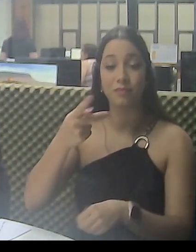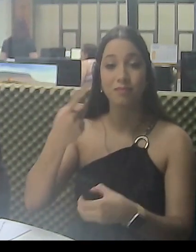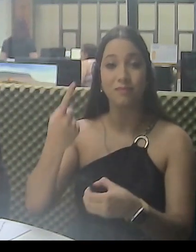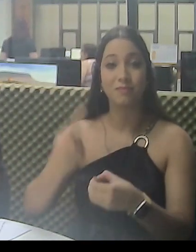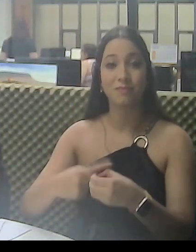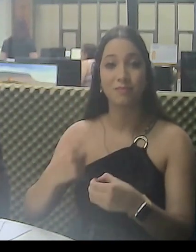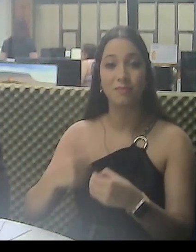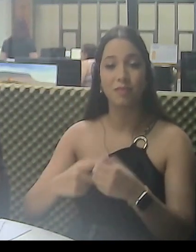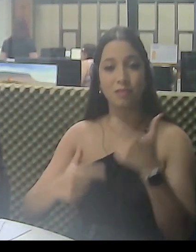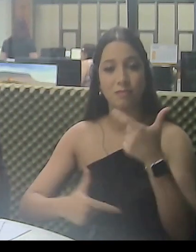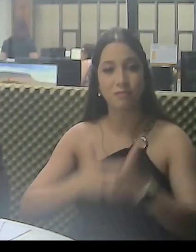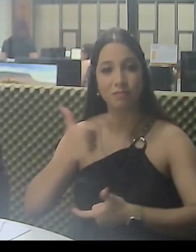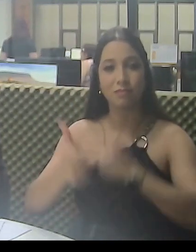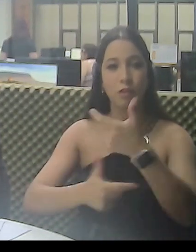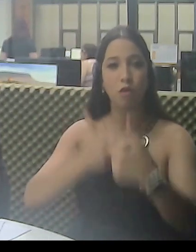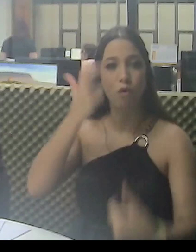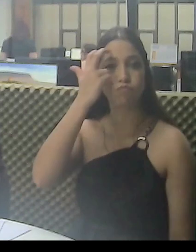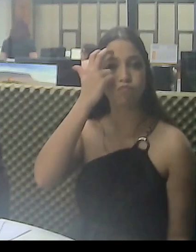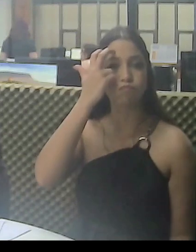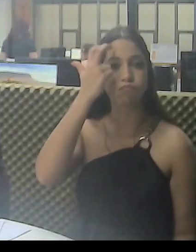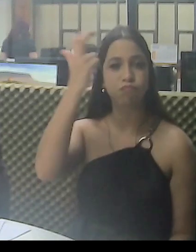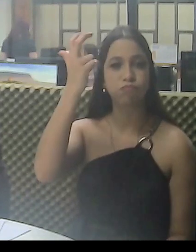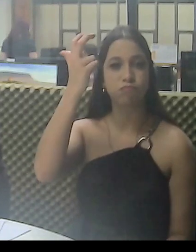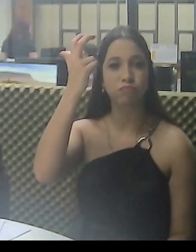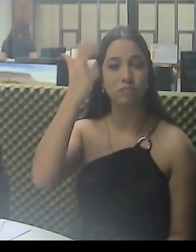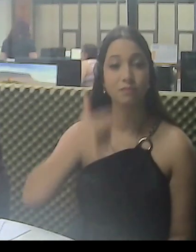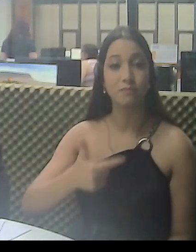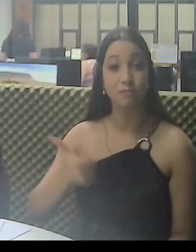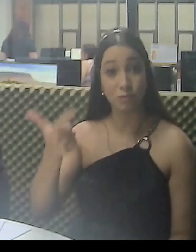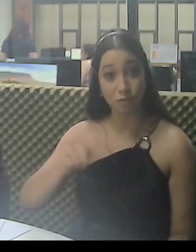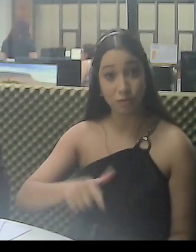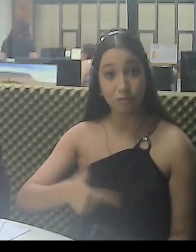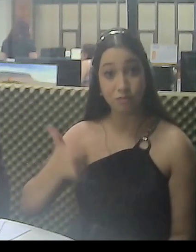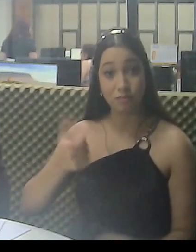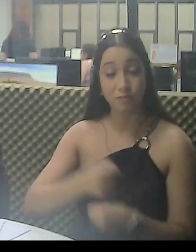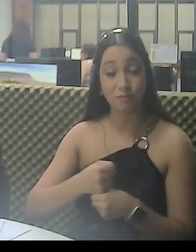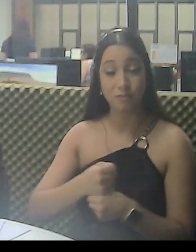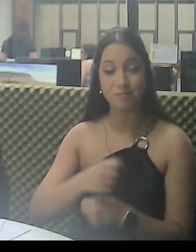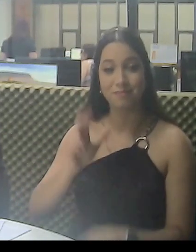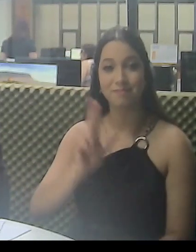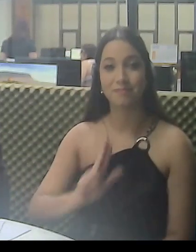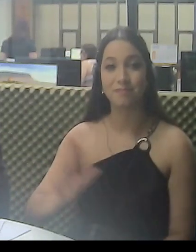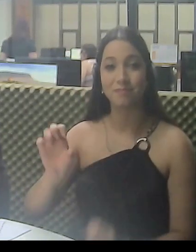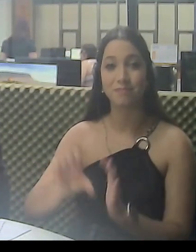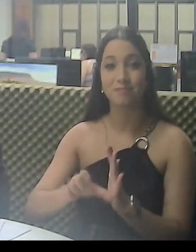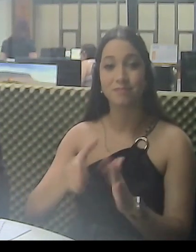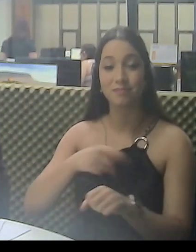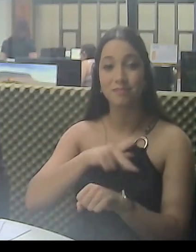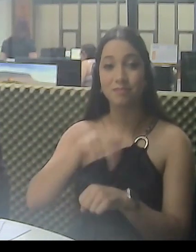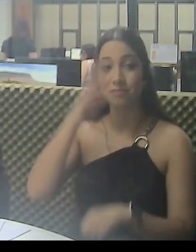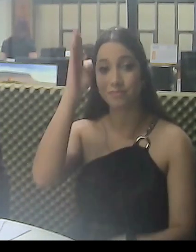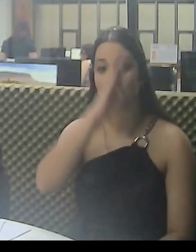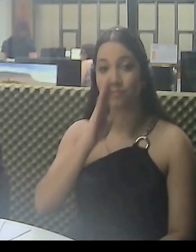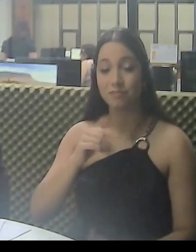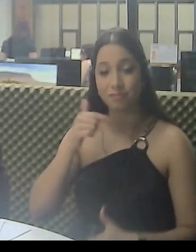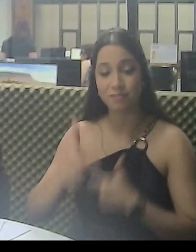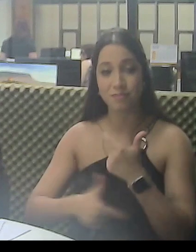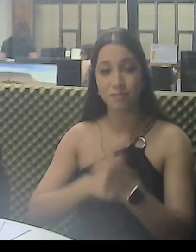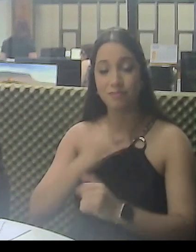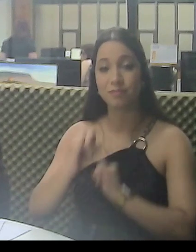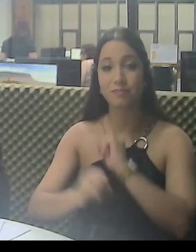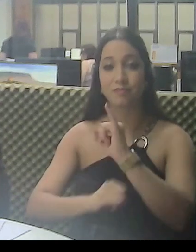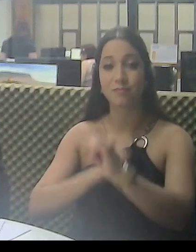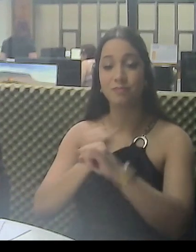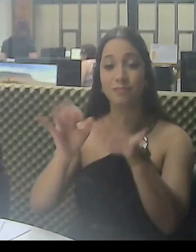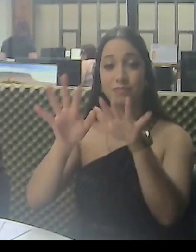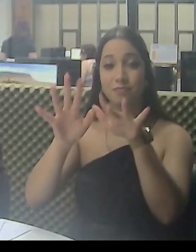com Serviços Inteligentes. Pelo segundo ano consecutivo, Uberlândia é a primeira do país na oferta de serviços digitais